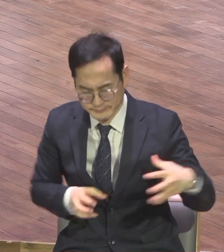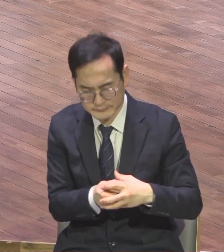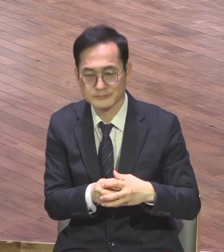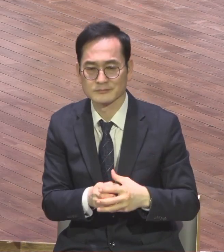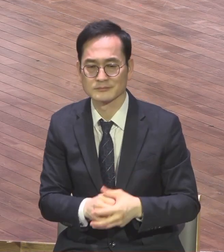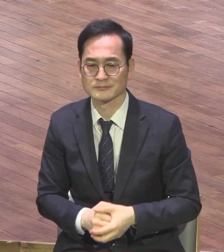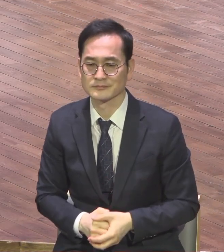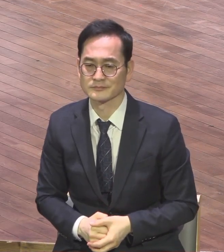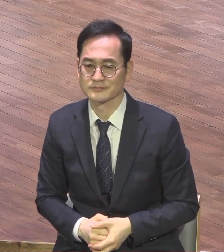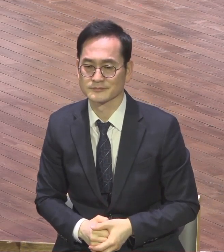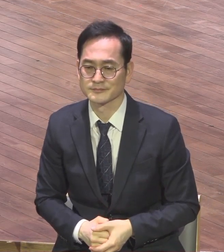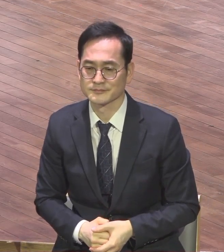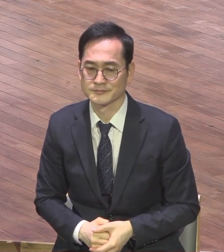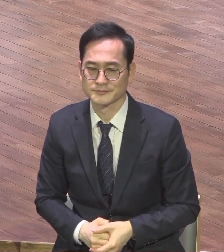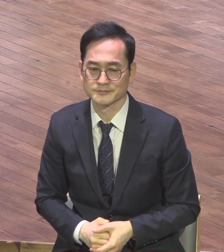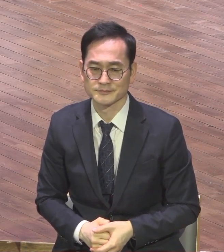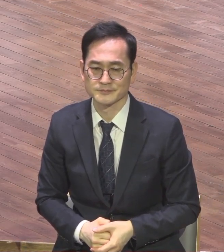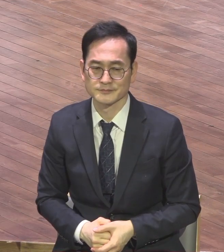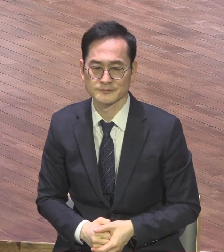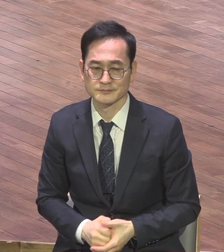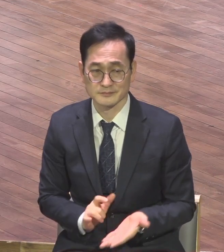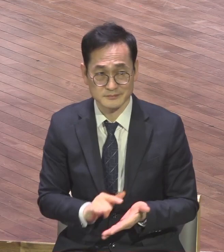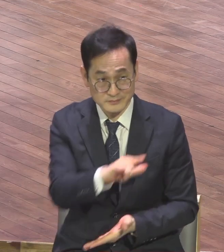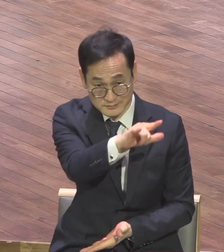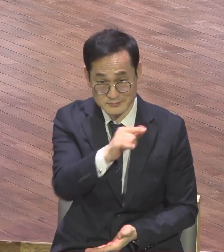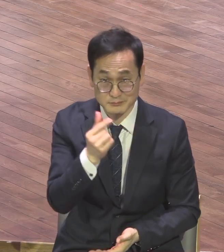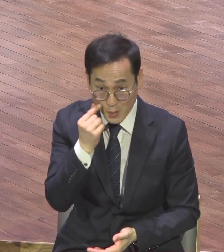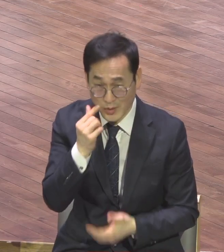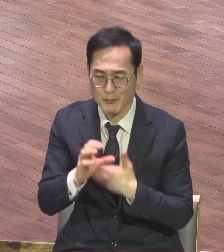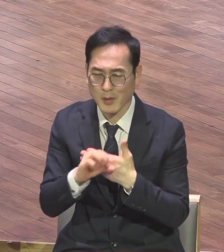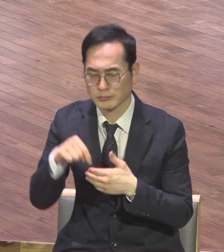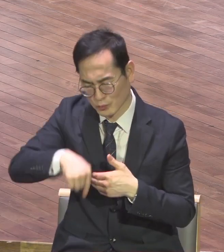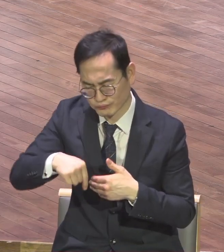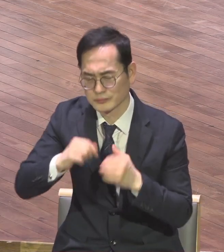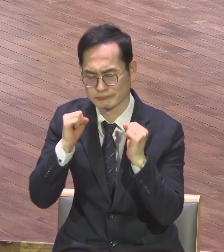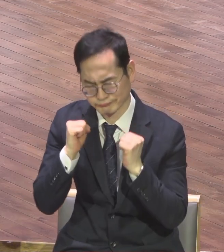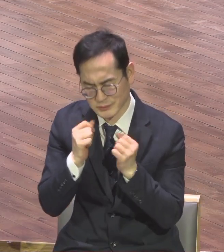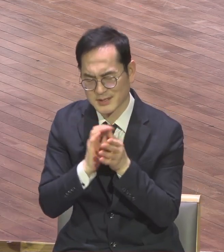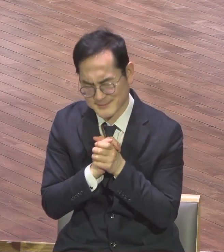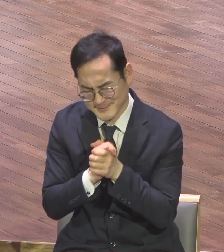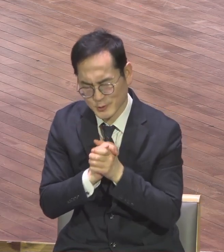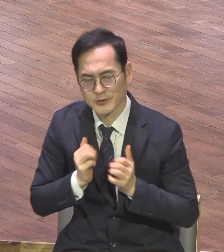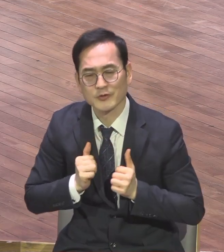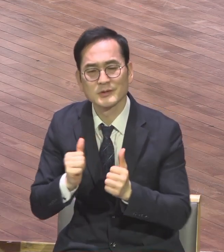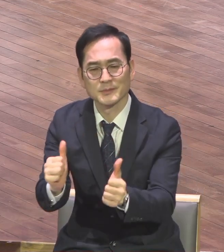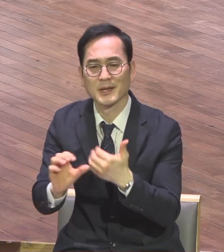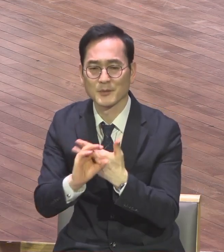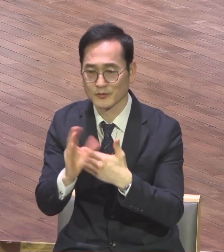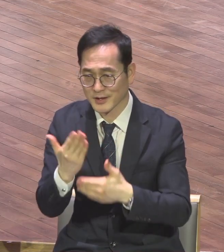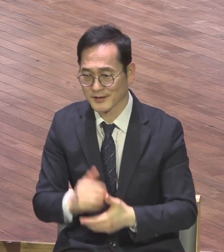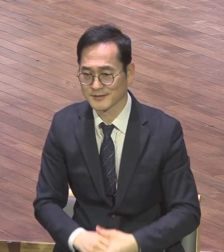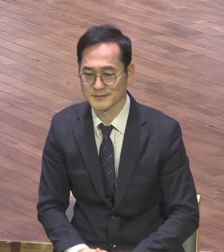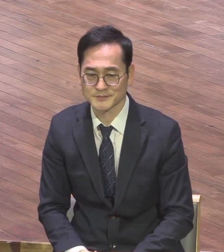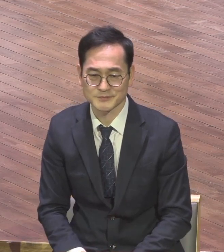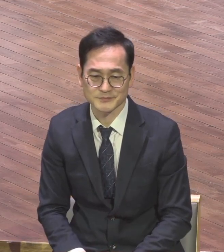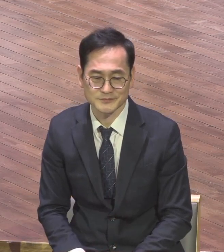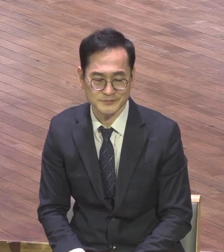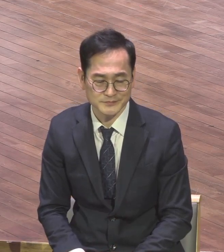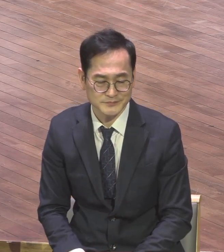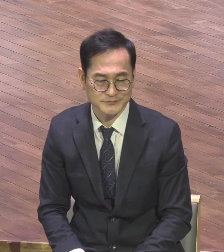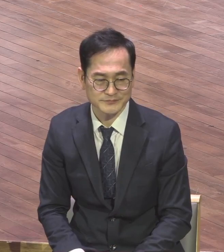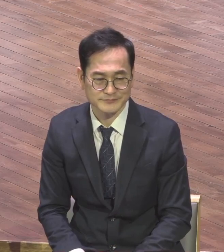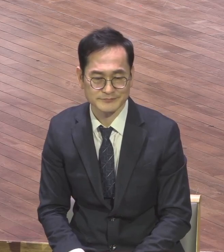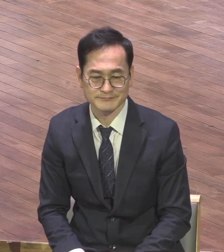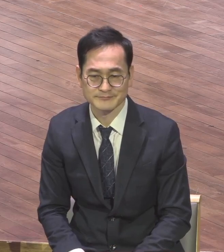거 똑같은 거니까 기도하느냐 하면 기도하는 겁니다. 그것도 네 발을 우리가 어떻게 알아요. 빠빠 누기라는 어떻게 알아요.